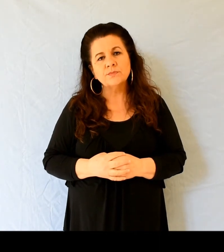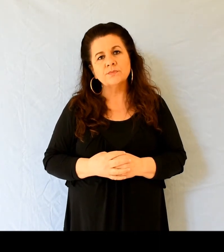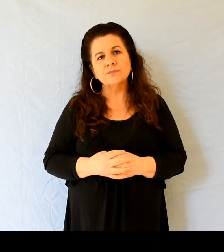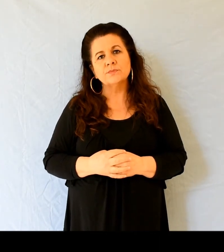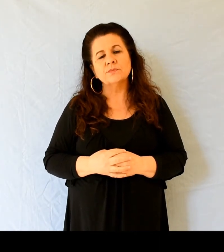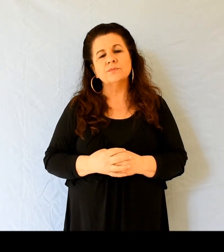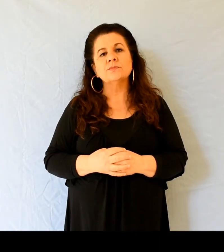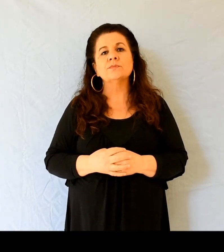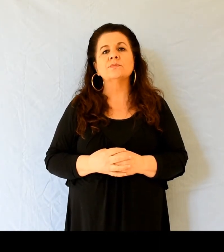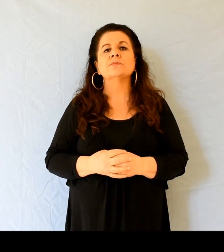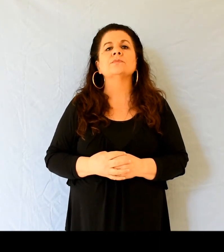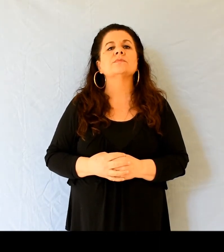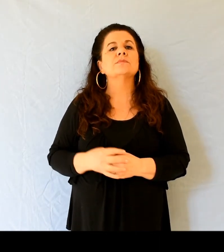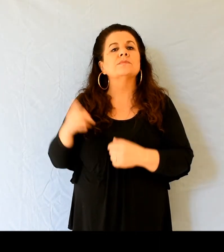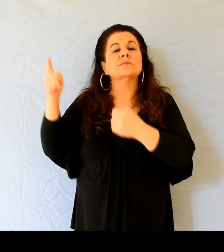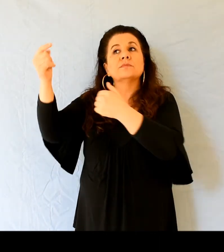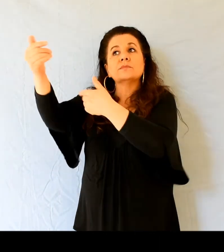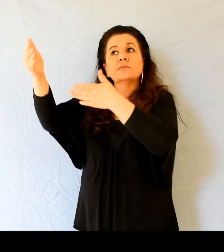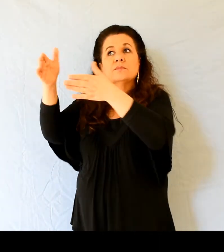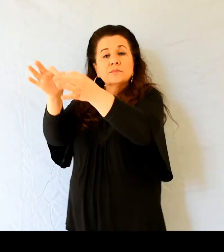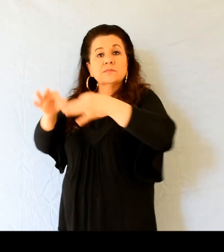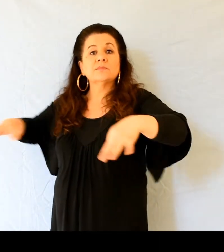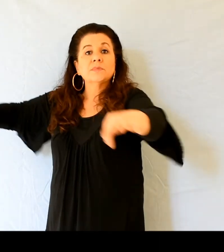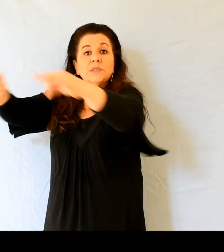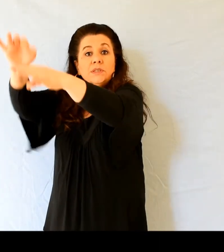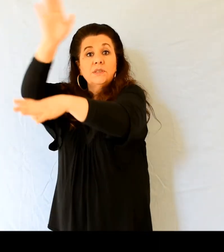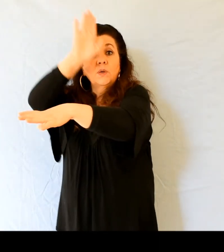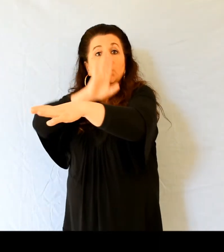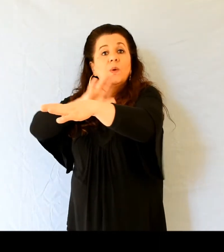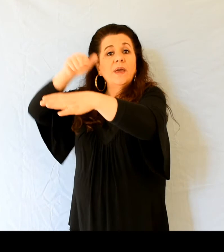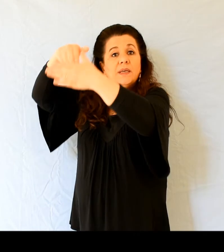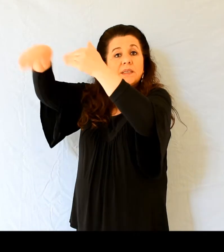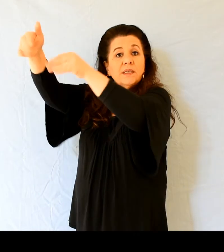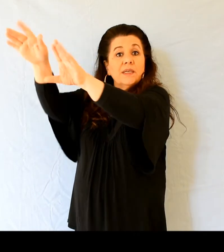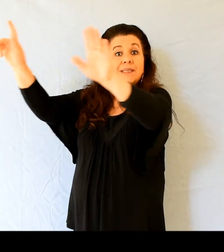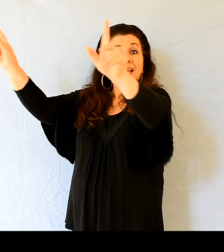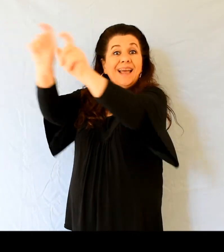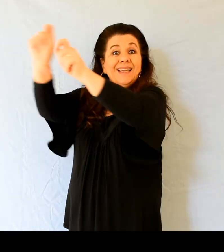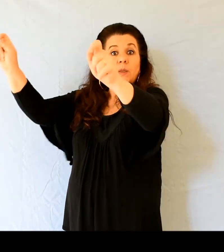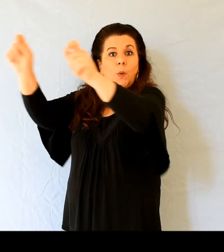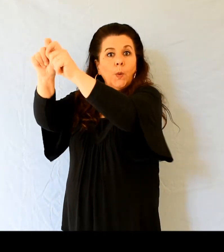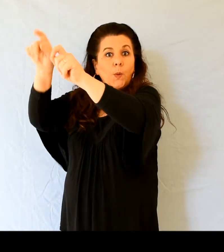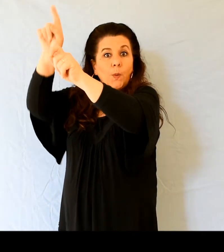Le rideau du sanctuaire se déchira en 2, depuis le haut jusqu'en bas.